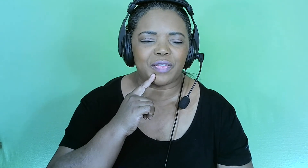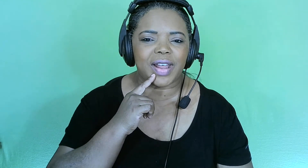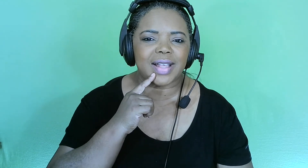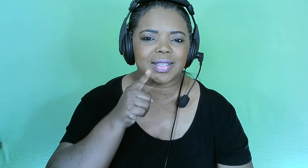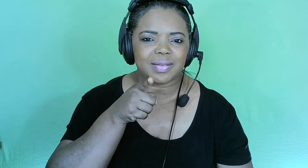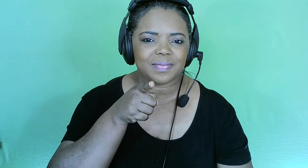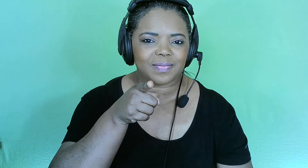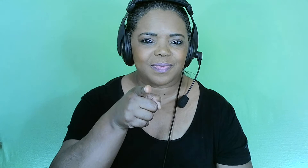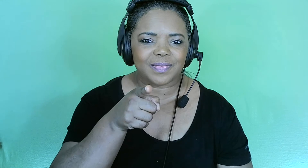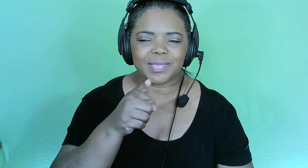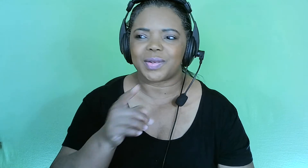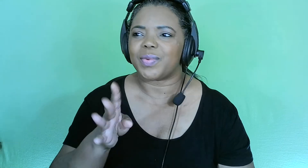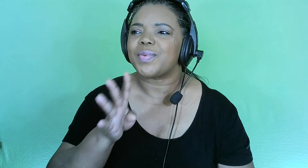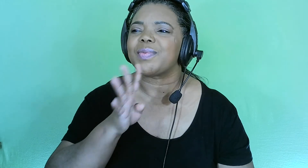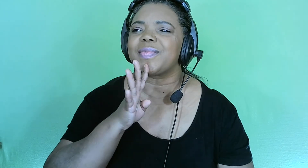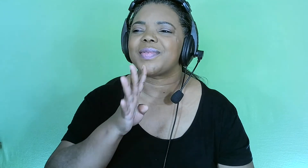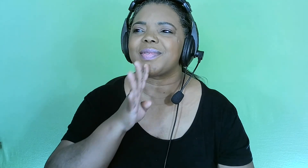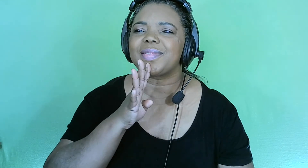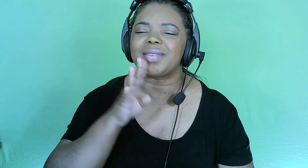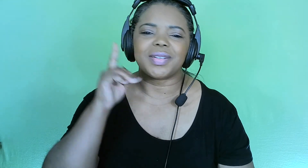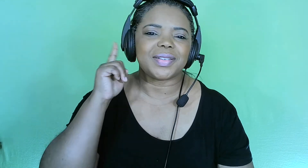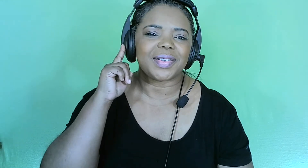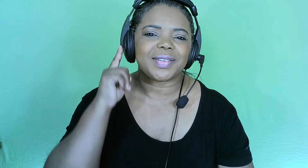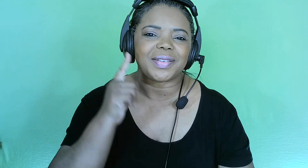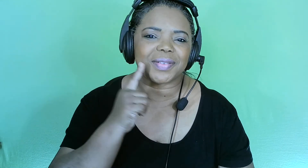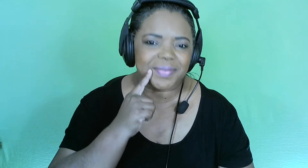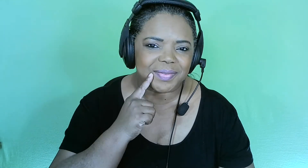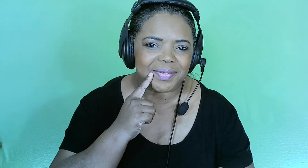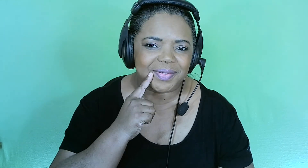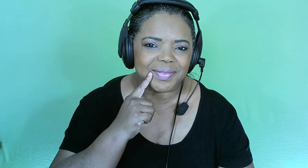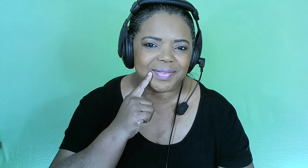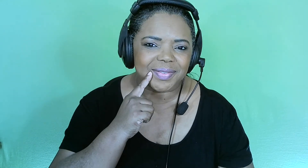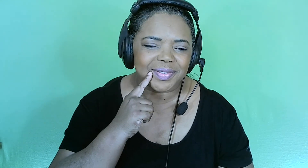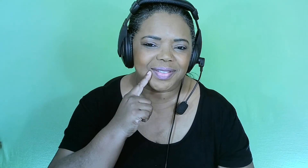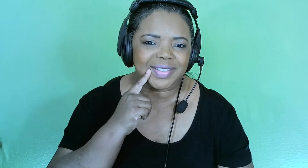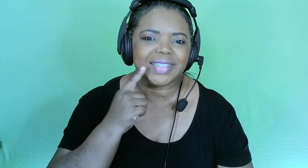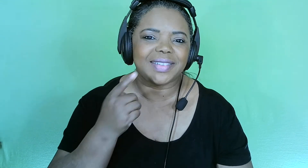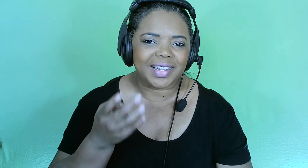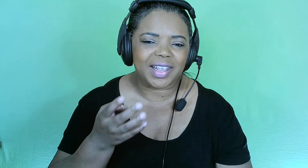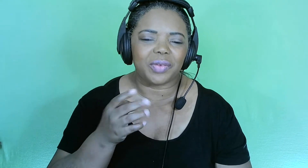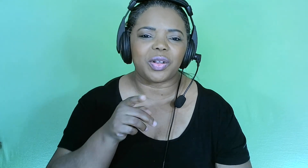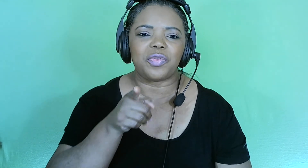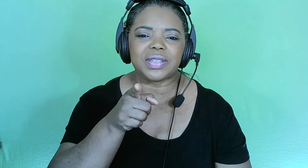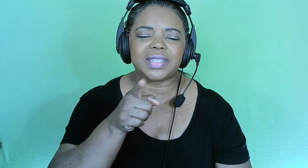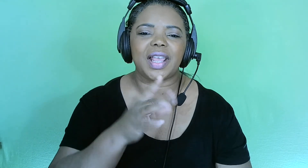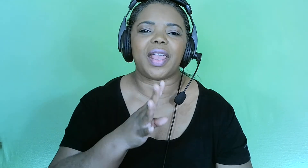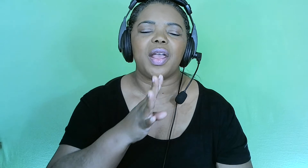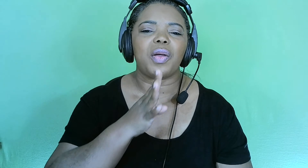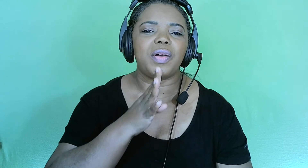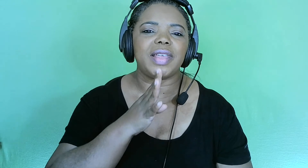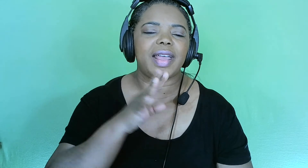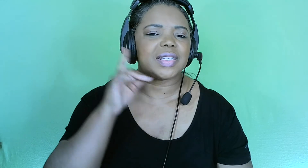frase. Entendeu? Então, você